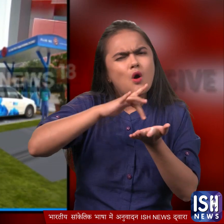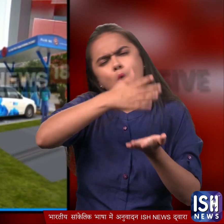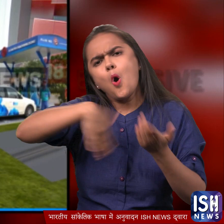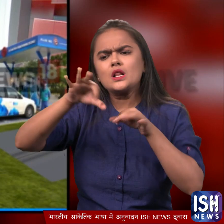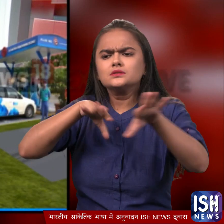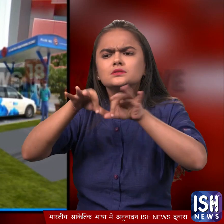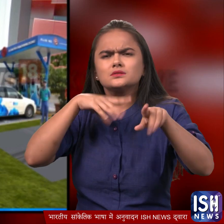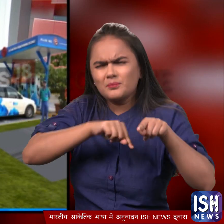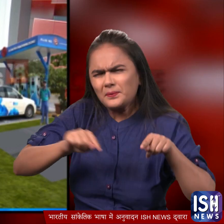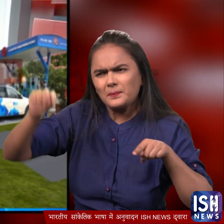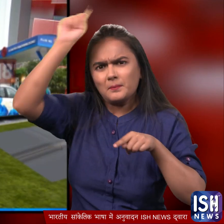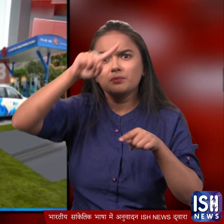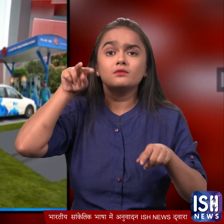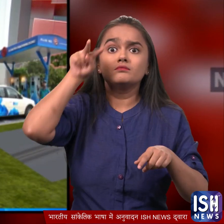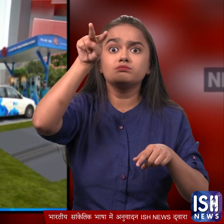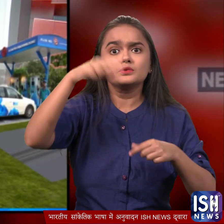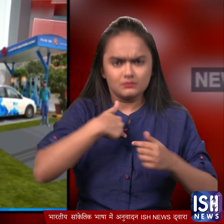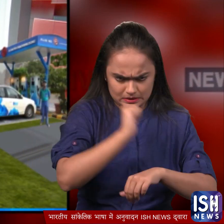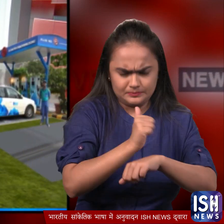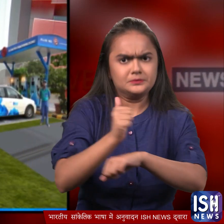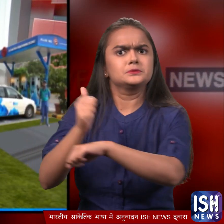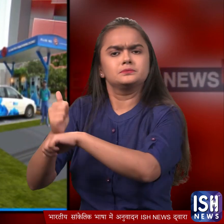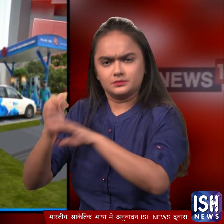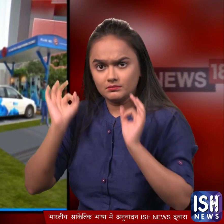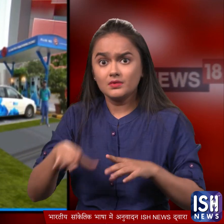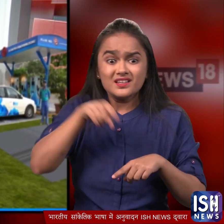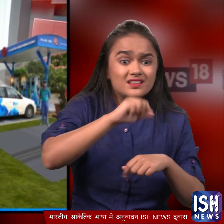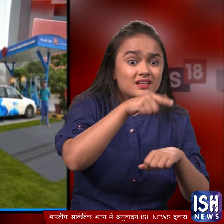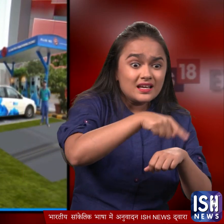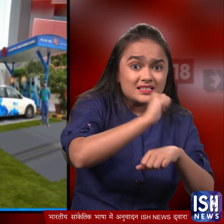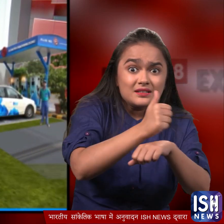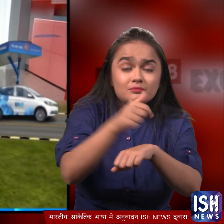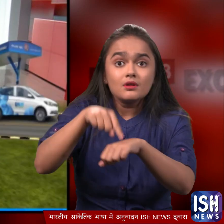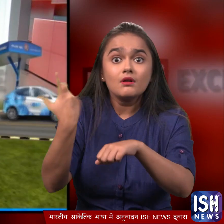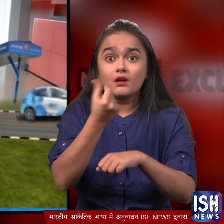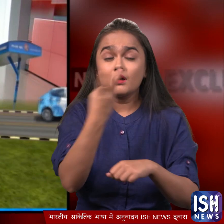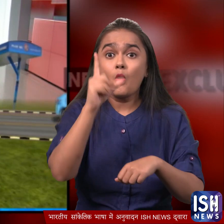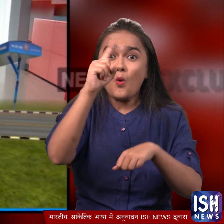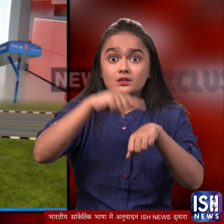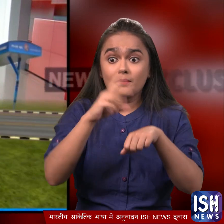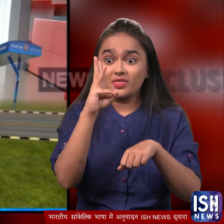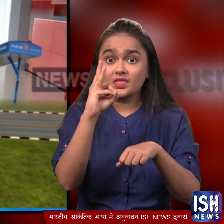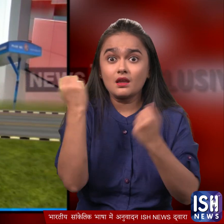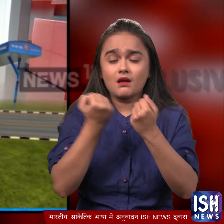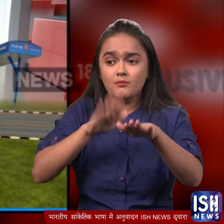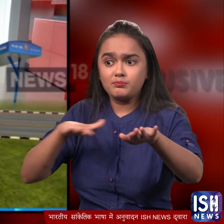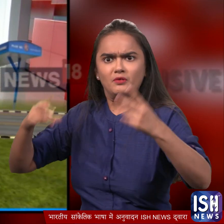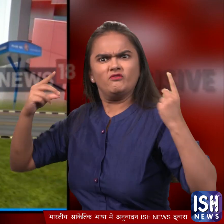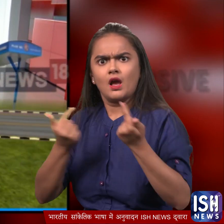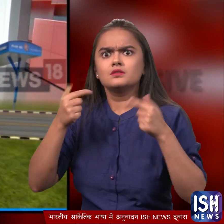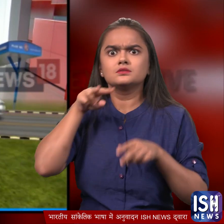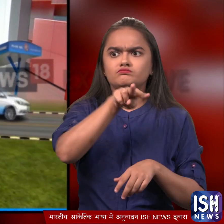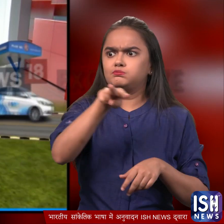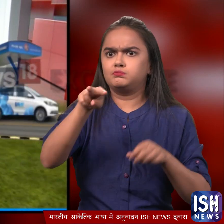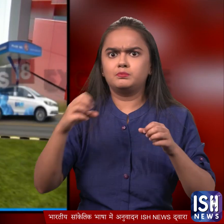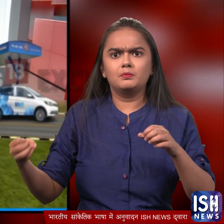कि देश के सभी शहरों में सबसे आधुनिक तकनीक से चार्जिंग स्टेशन लगाए जाएंगे। ये ऐसे स्टेशन होंगे जिनमें एक साथ 30 गाड़ियों की चार्जिंग